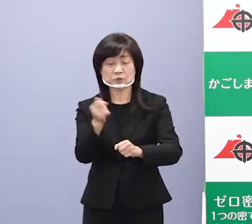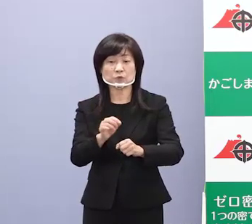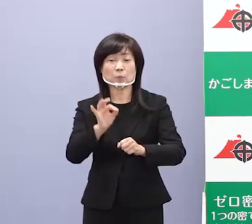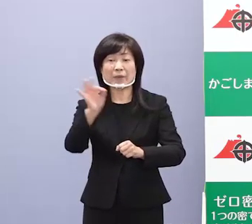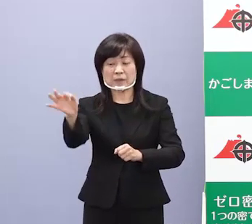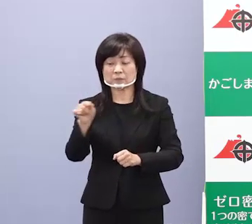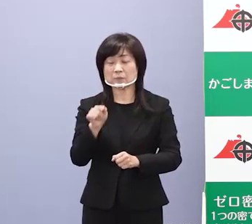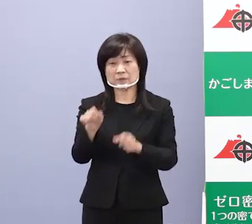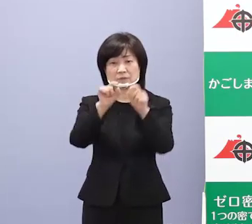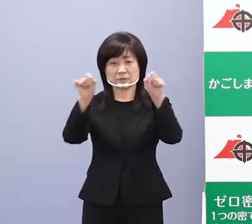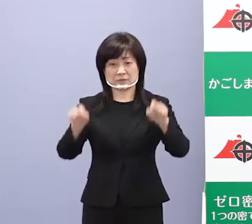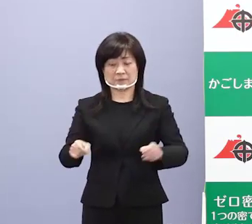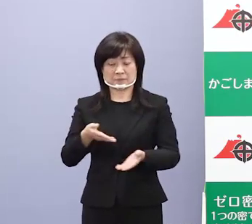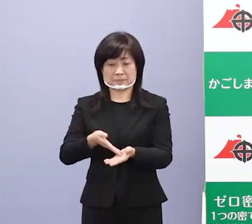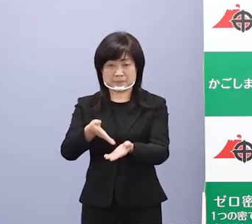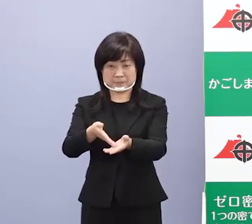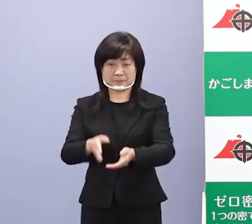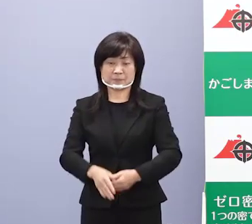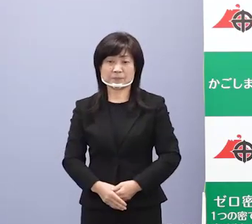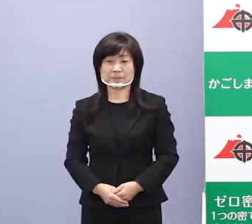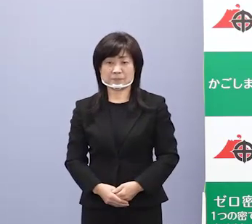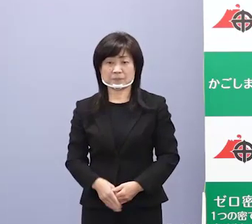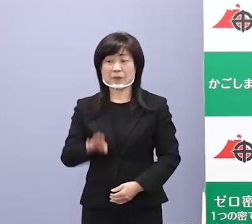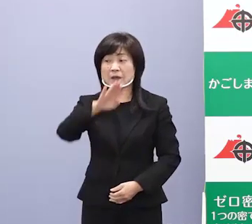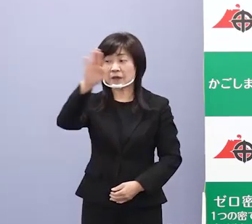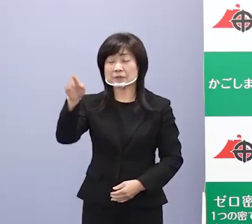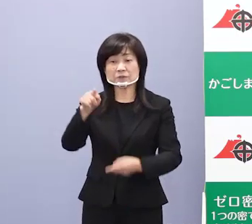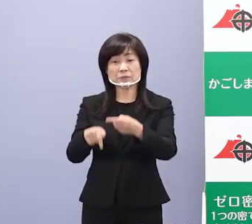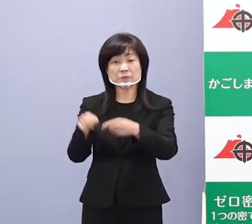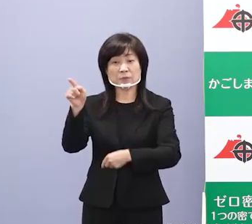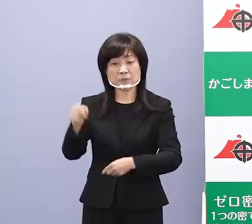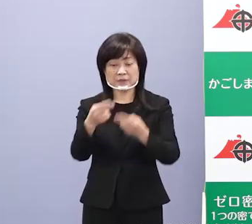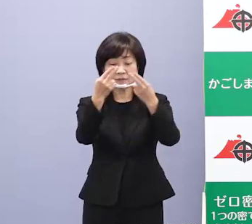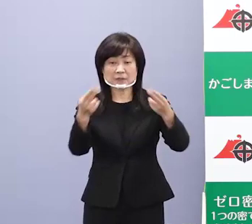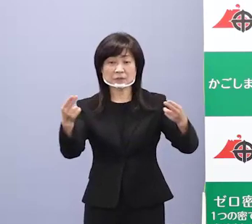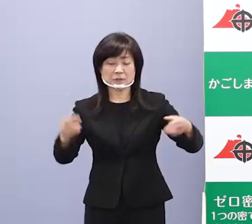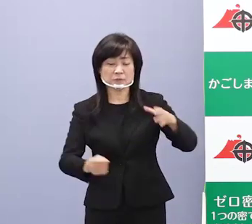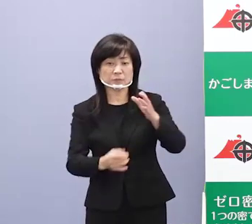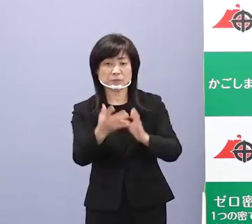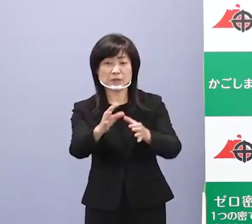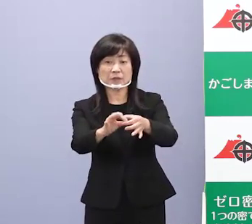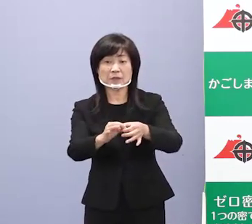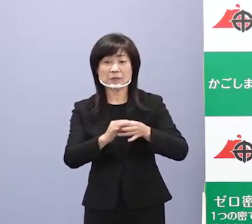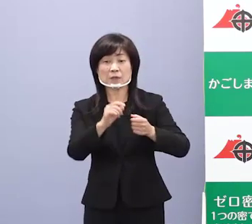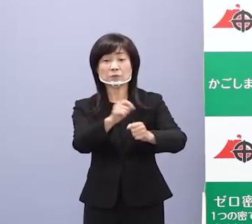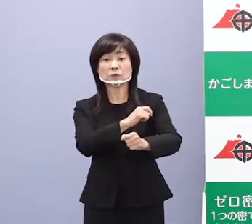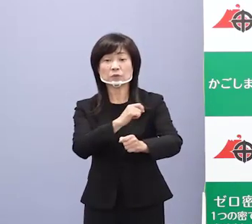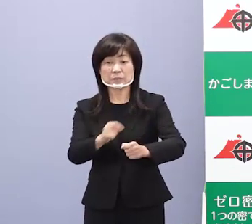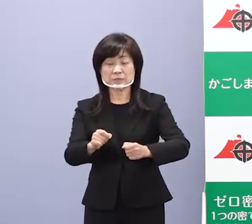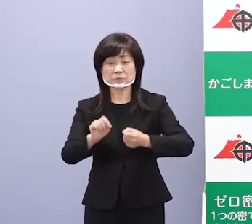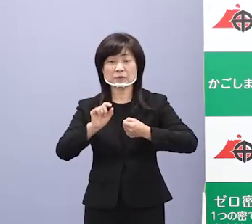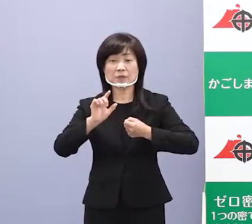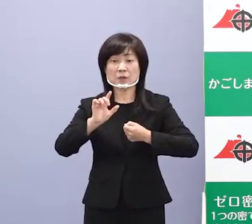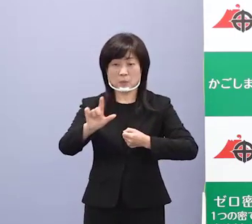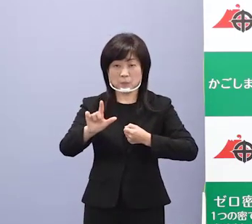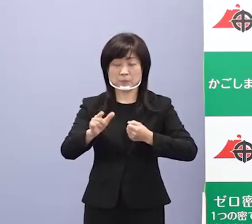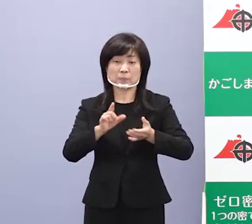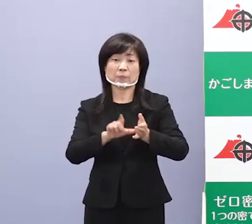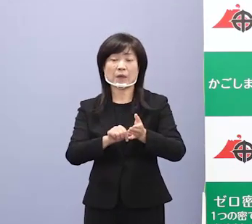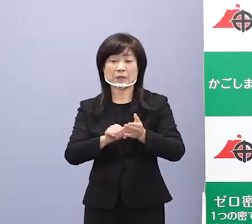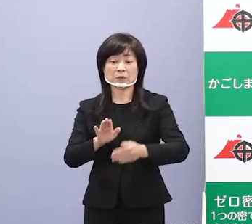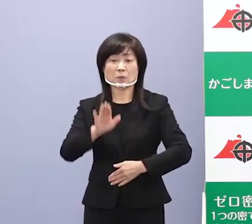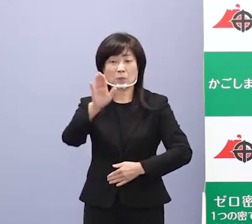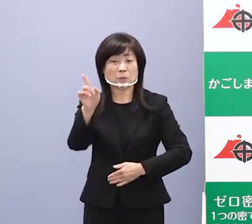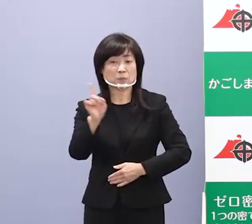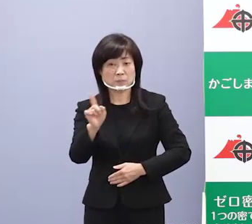ールについてです。気象庁が桜島の噴火に関する特別警報を発表した場合には、今